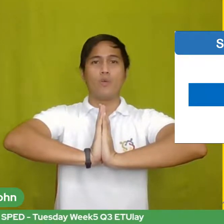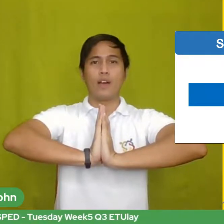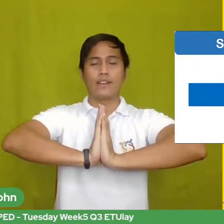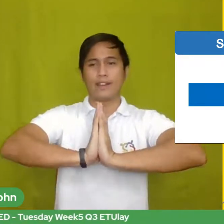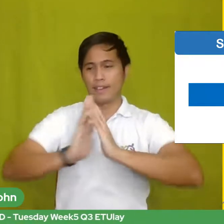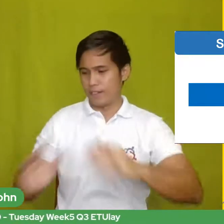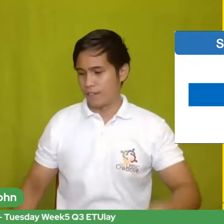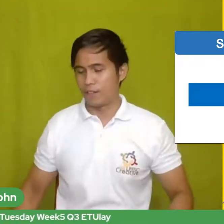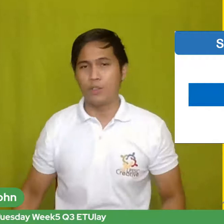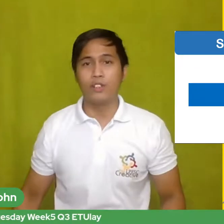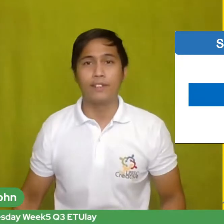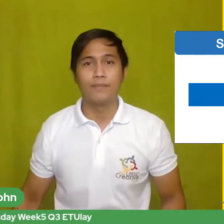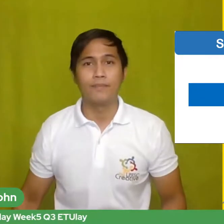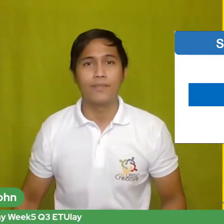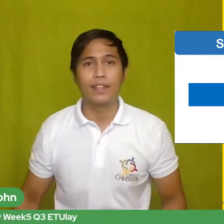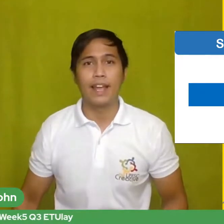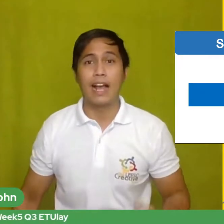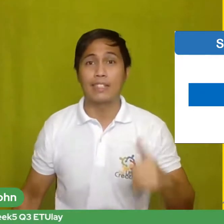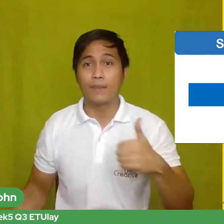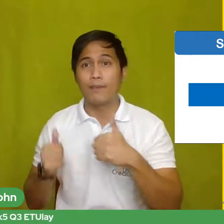1, 2, 3, 4, 5, 6, 7, 8. 8, 7, 6, 5, 4, 3, 2, 1. Good. Nakakasabay ba?